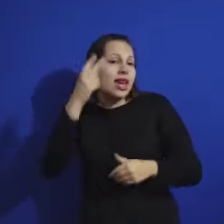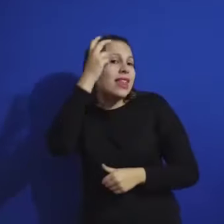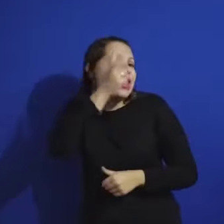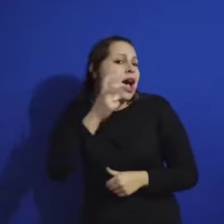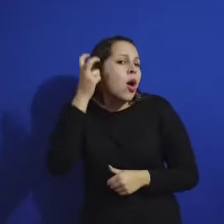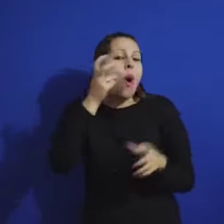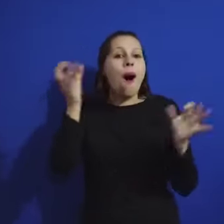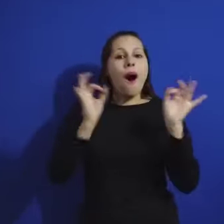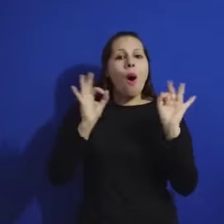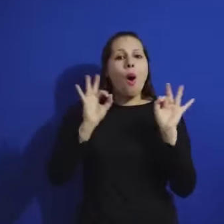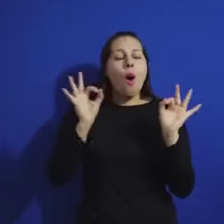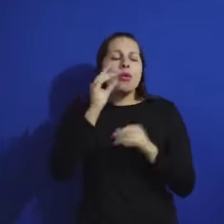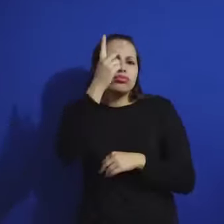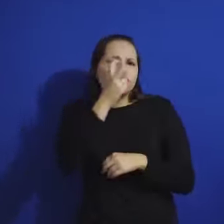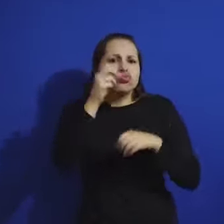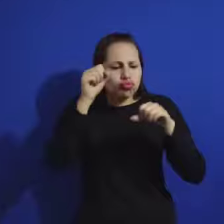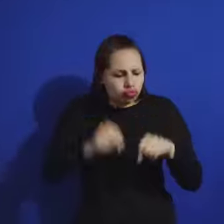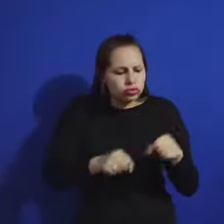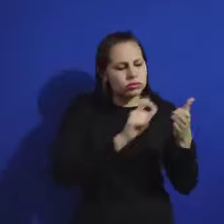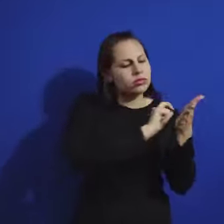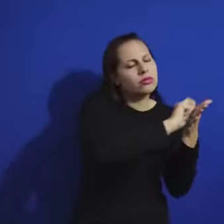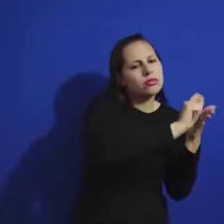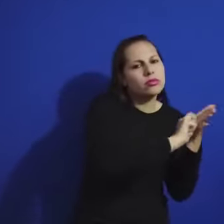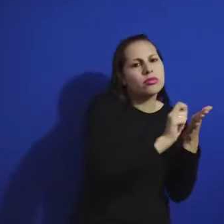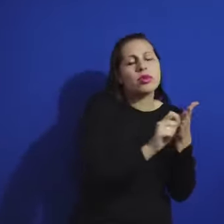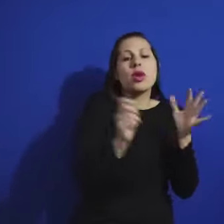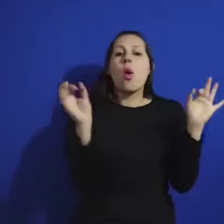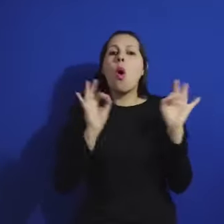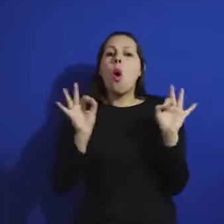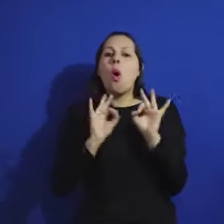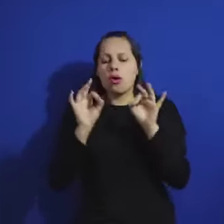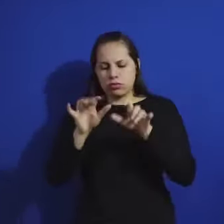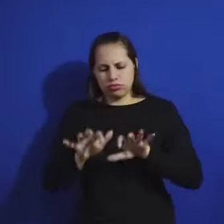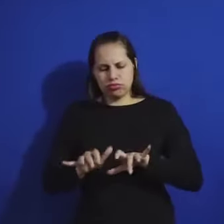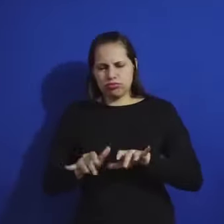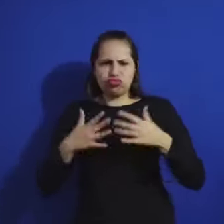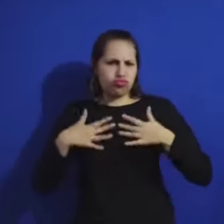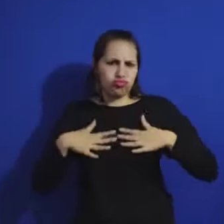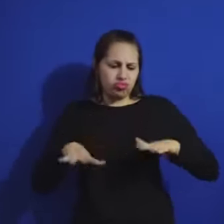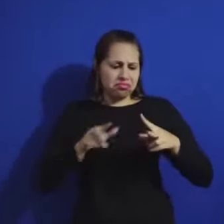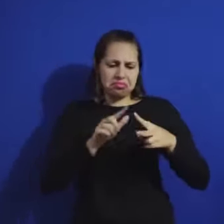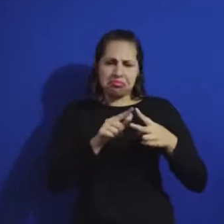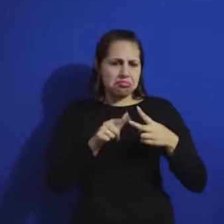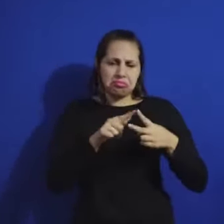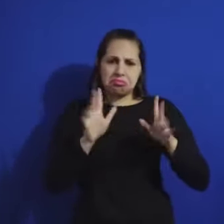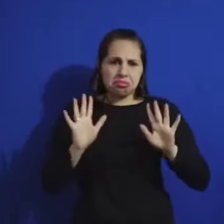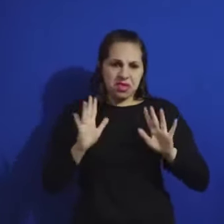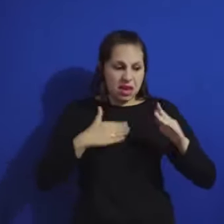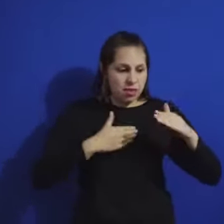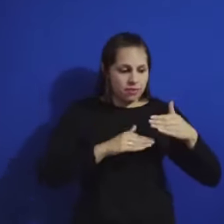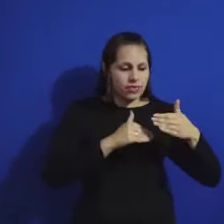con un cuento escrito ya sea digital o a mano con una extensión mayor a media página y máximo de tres páginas